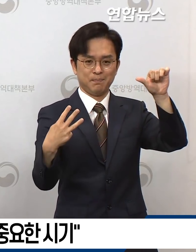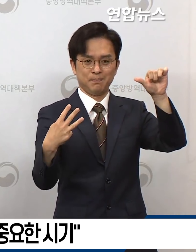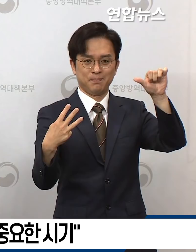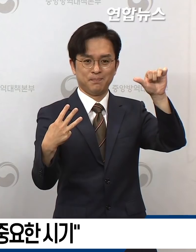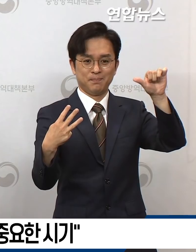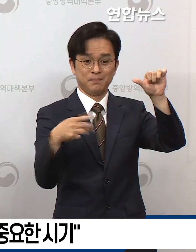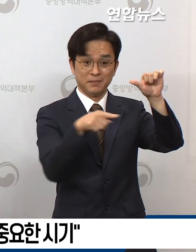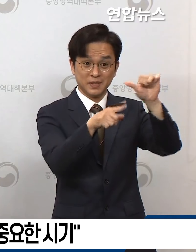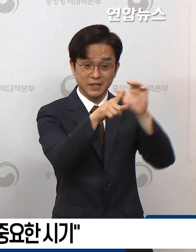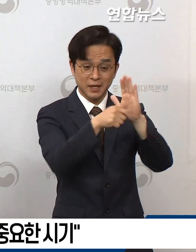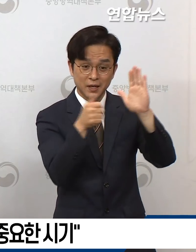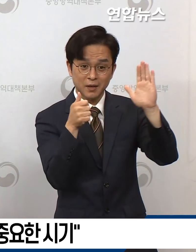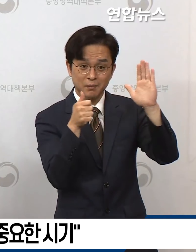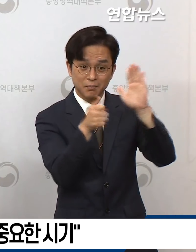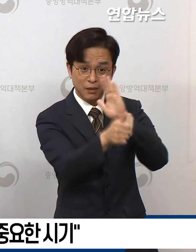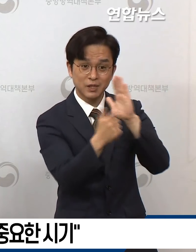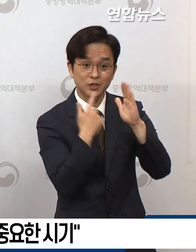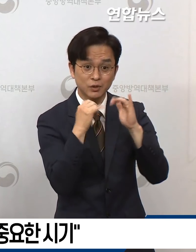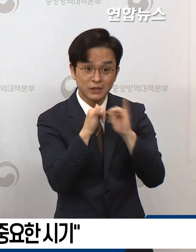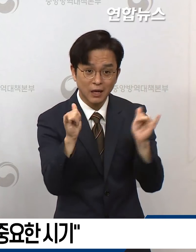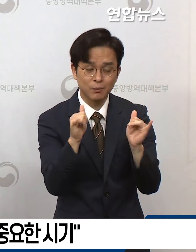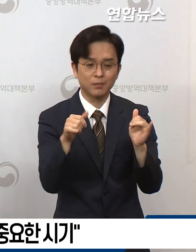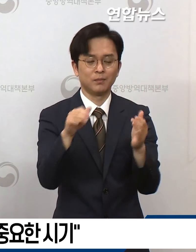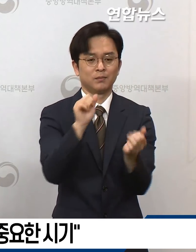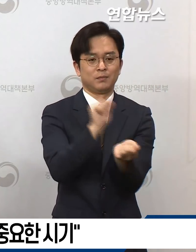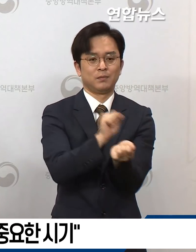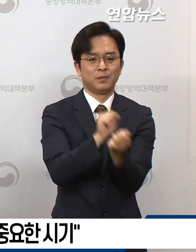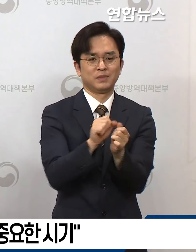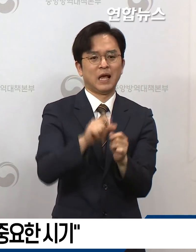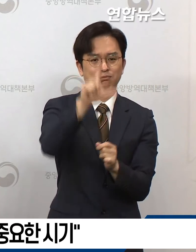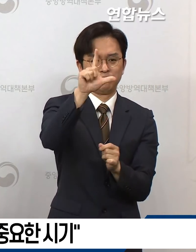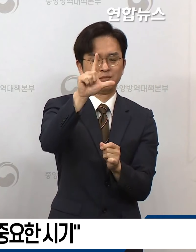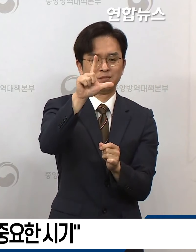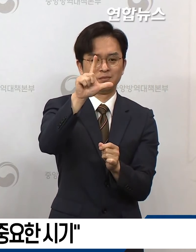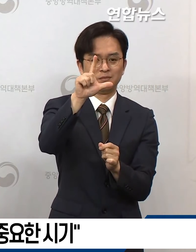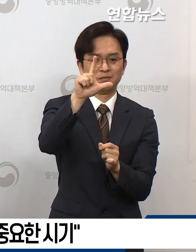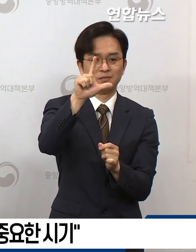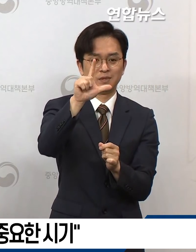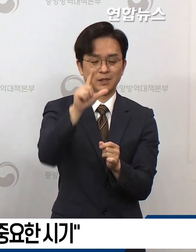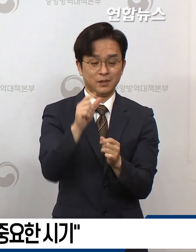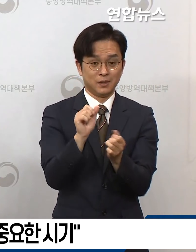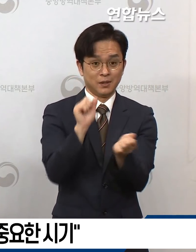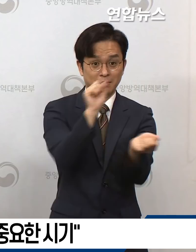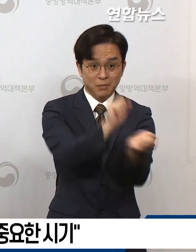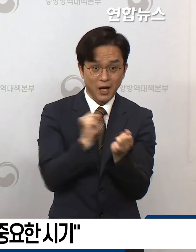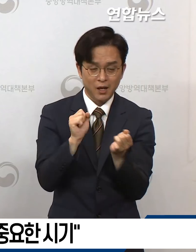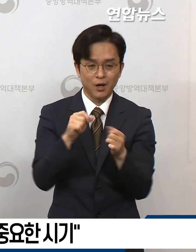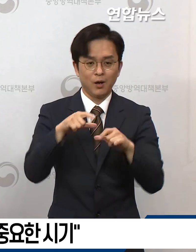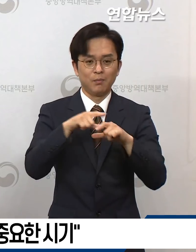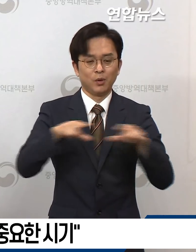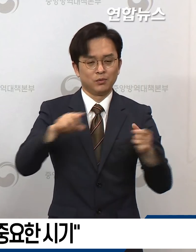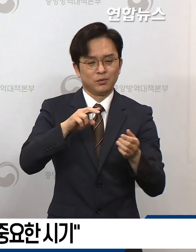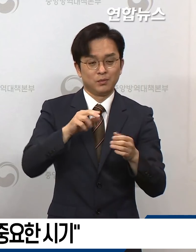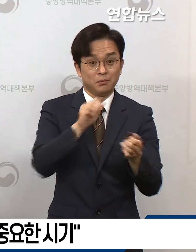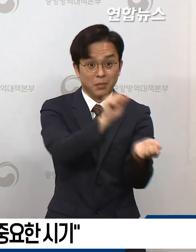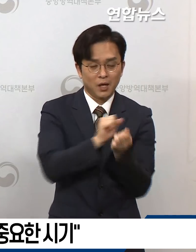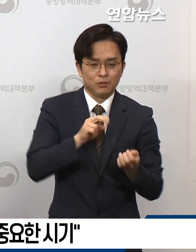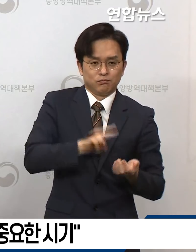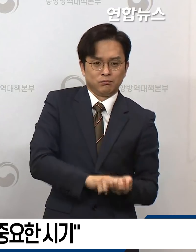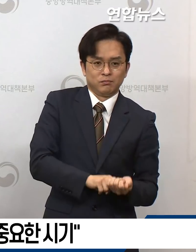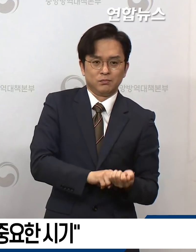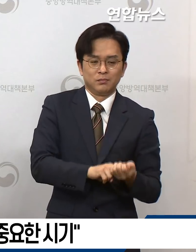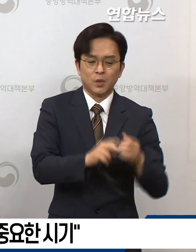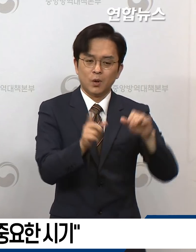이때 노출자에서 확진자가 많은 상황입니다. 평균 잠복기를 고려하면 5월 7일부터